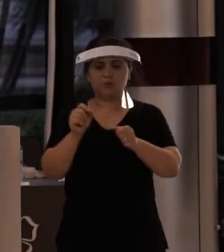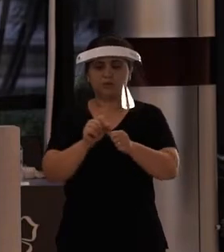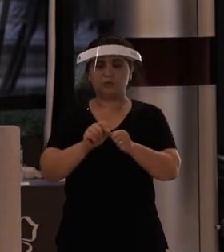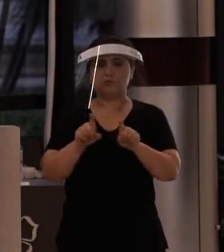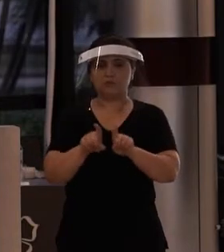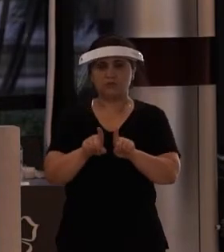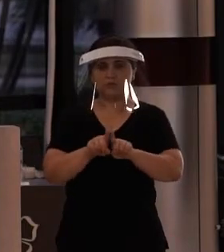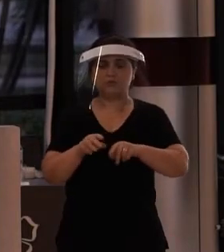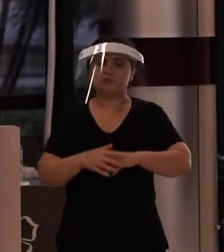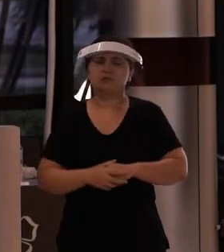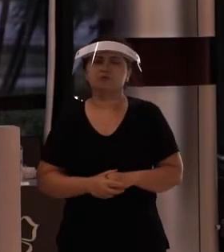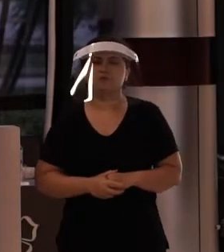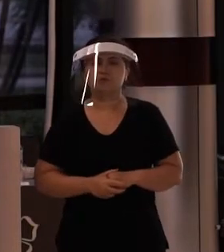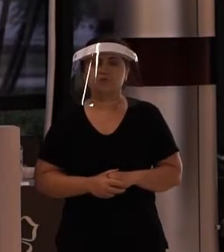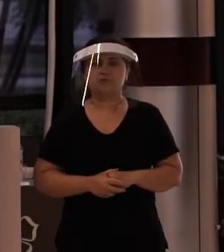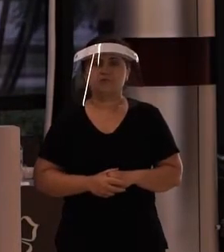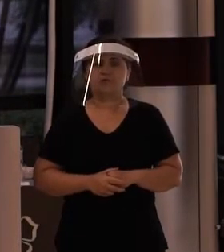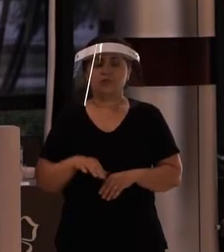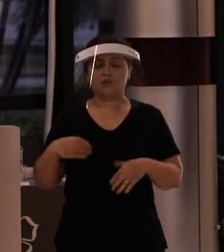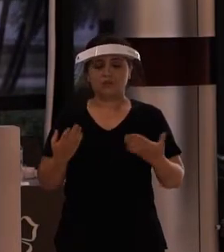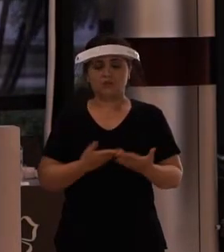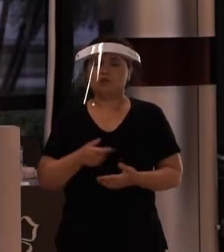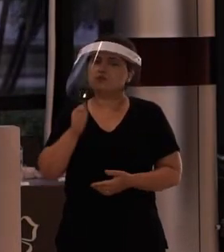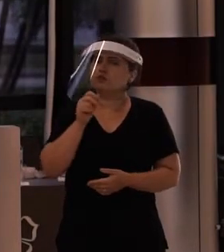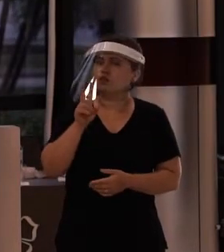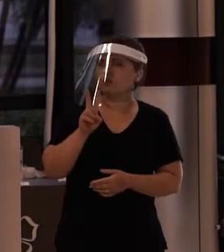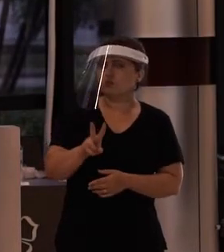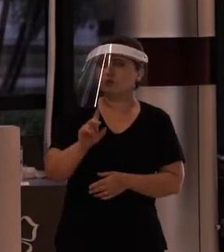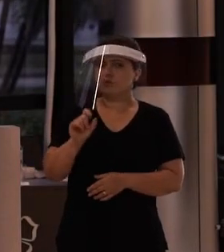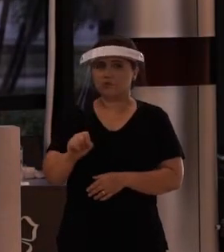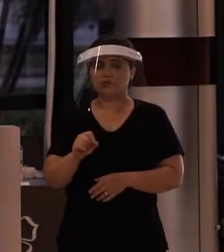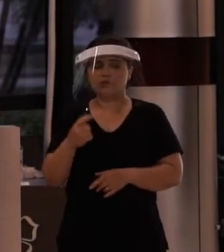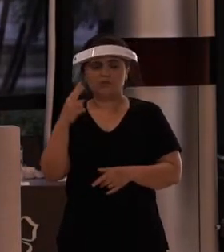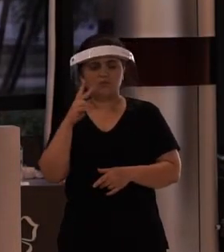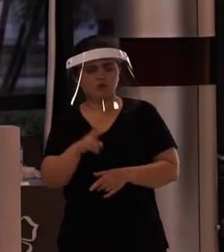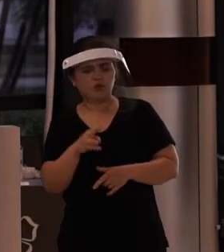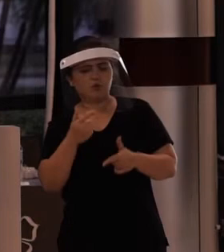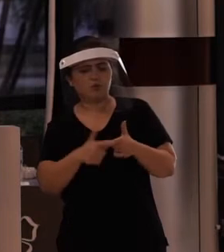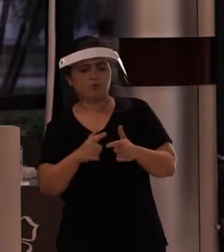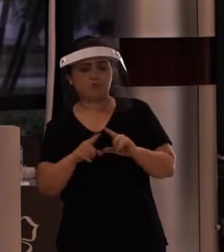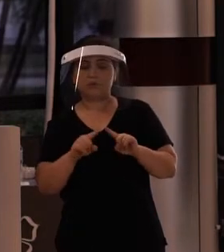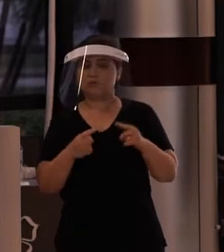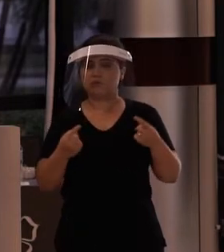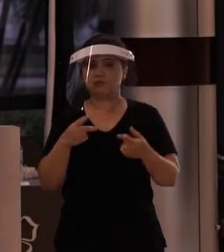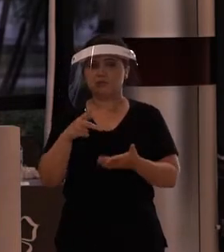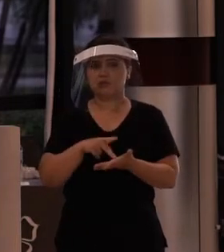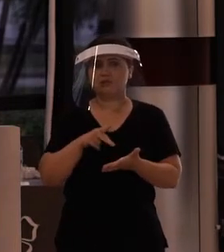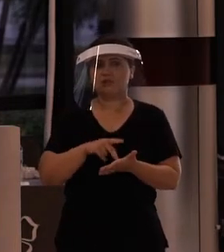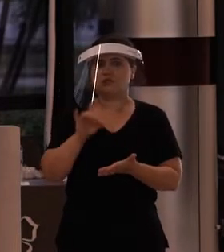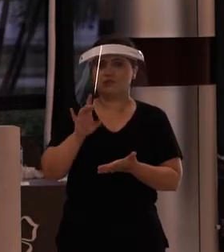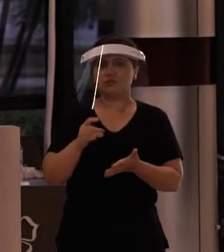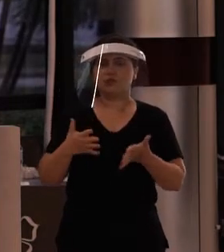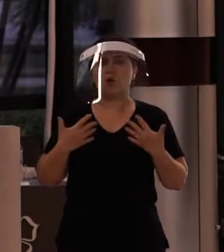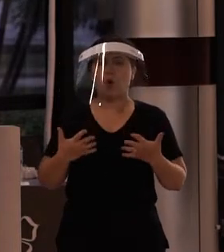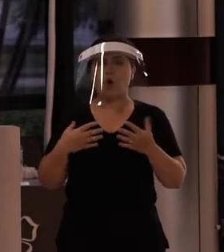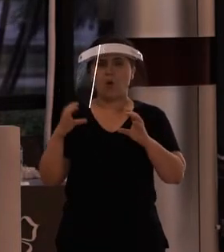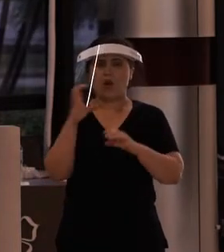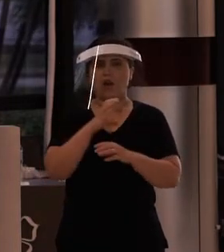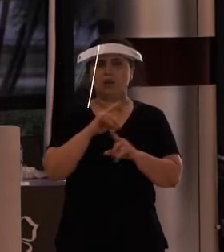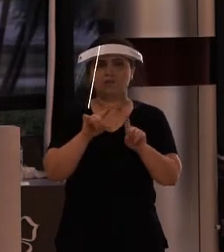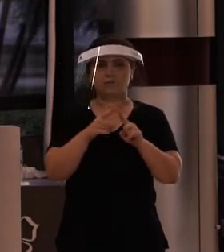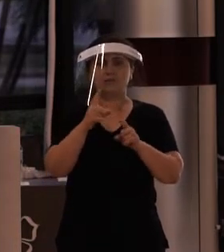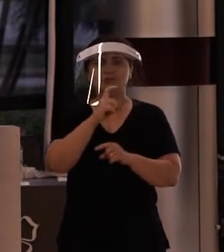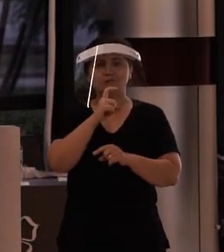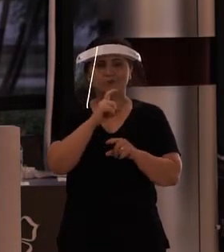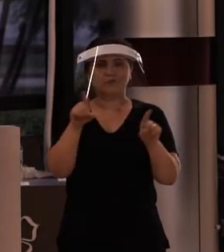executa. Aí nós vamos ver aqui, ver o calor, rever o problema, mas na verdade não é só o calor, é o frio